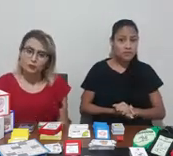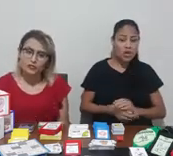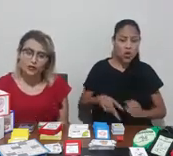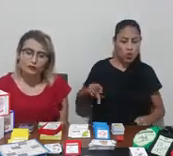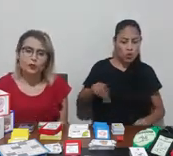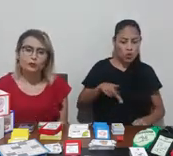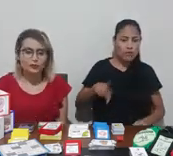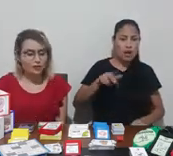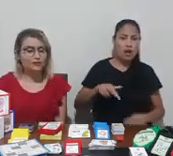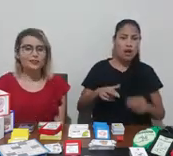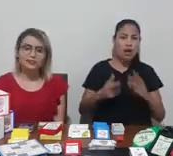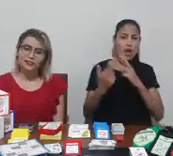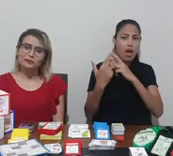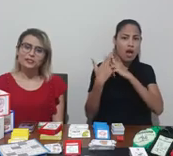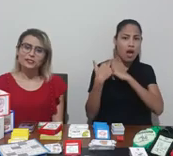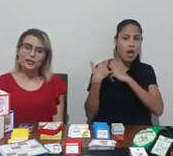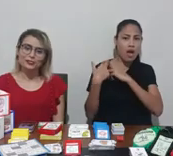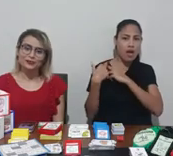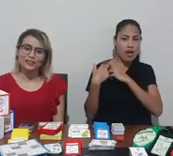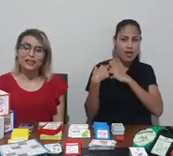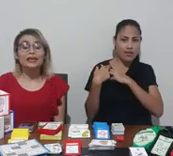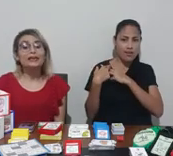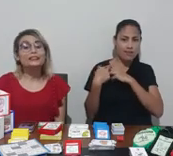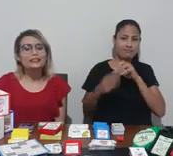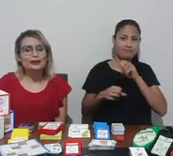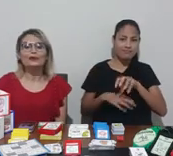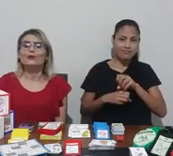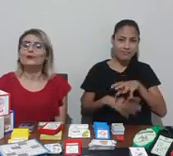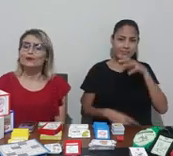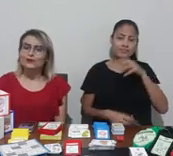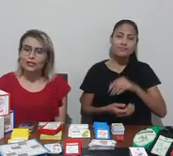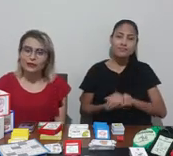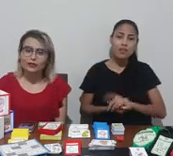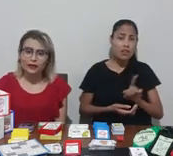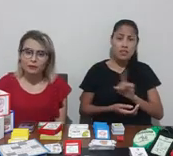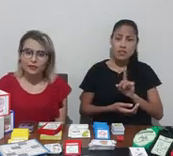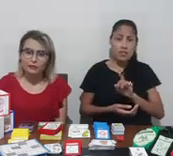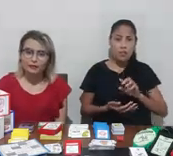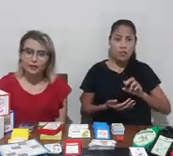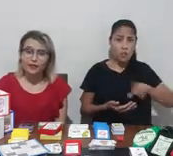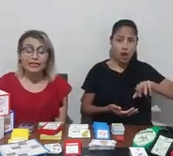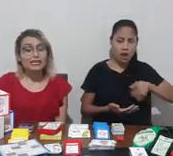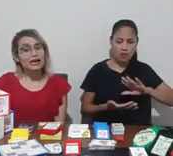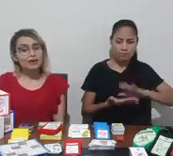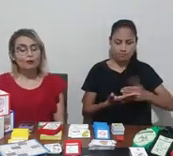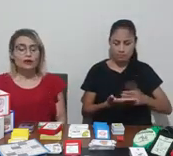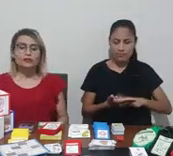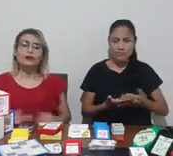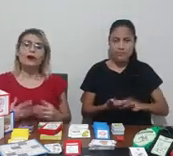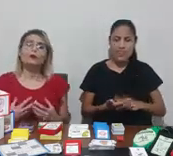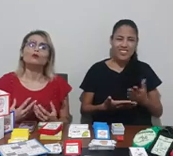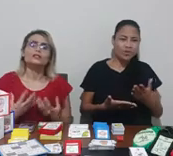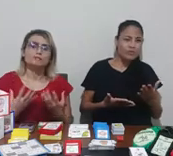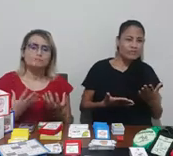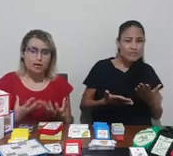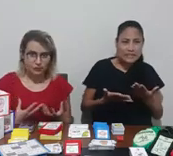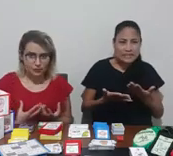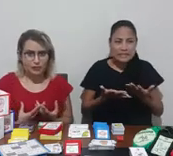é responsável pelo processo de ensino-aprendizagem e não o profissional intérprete. E aí começam